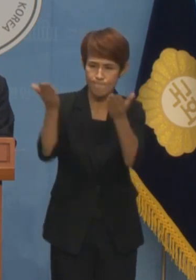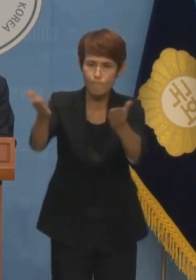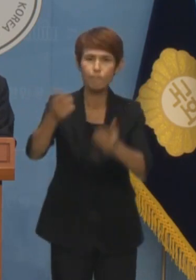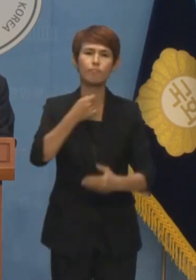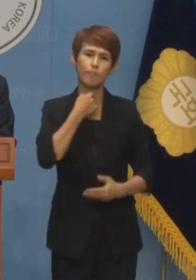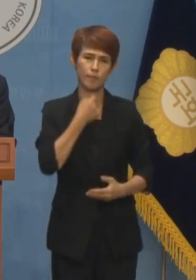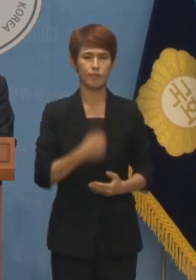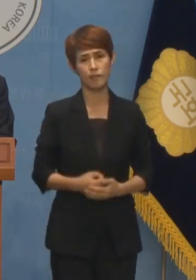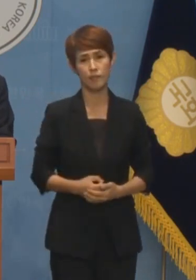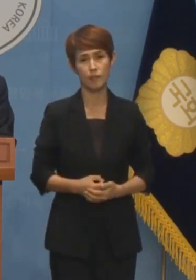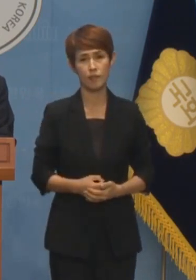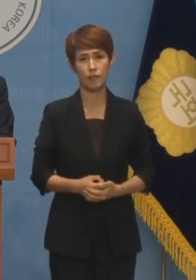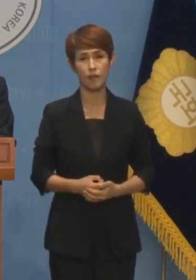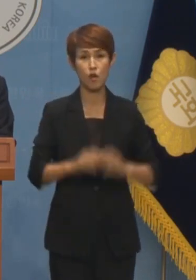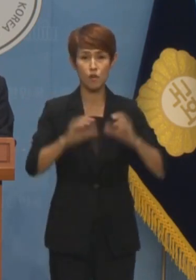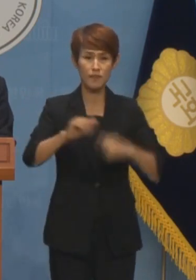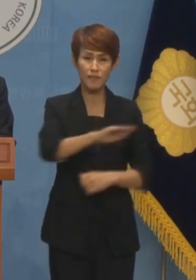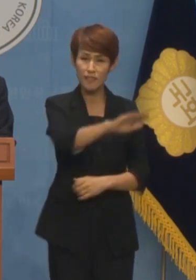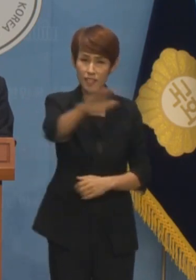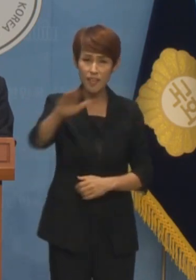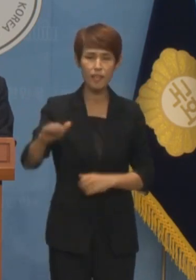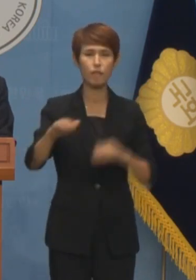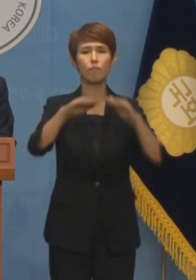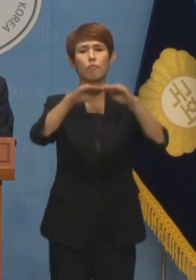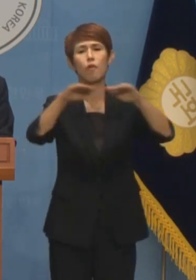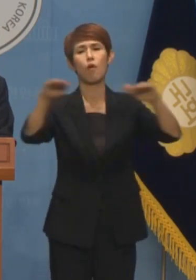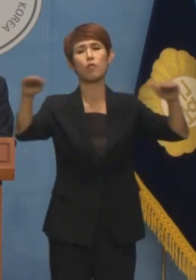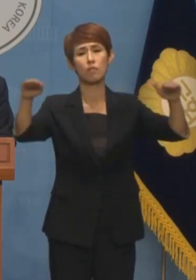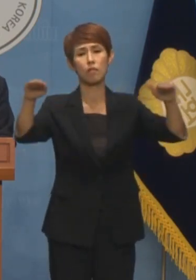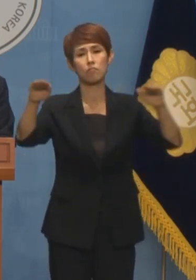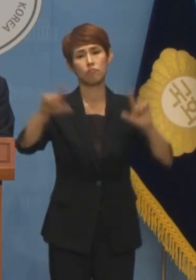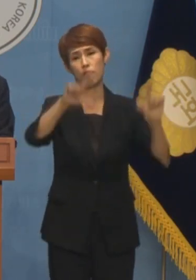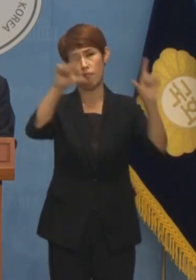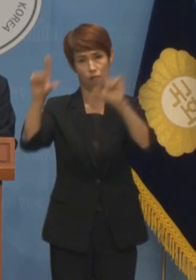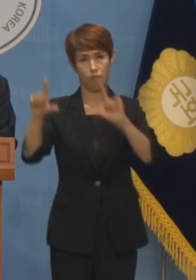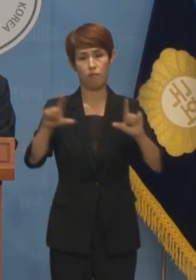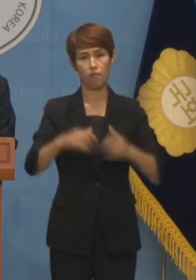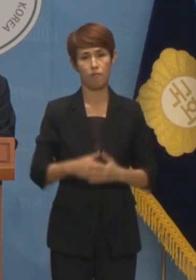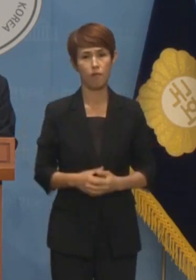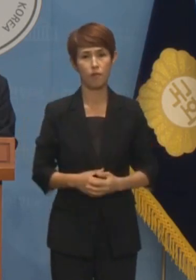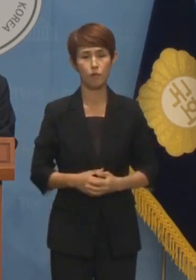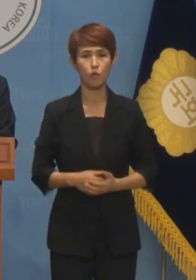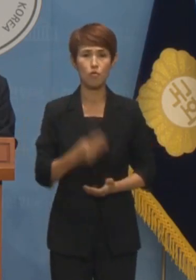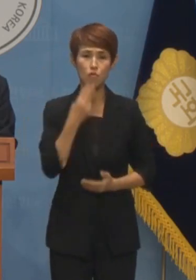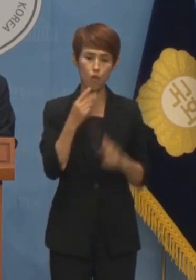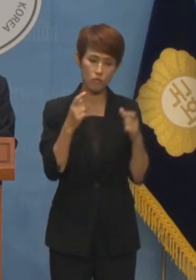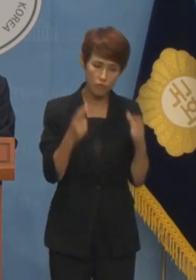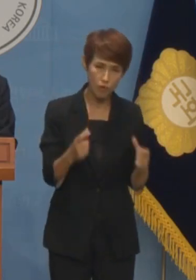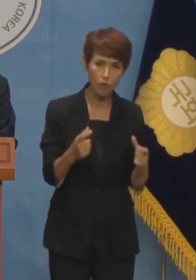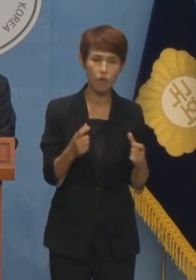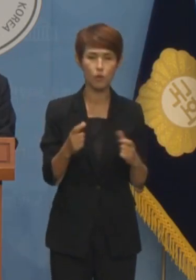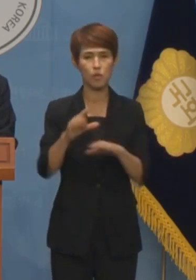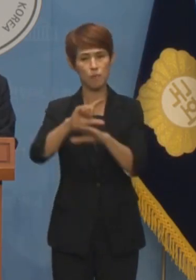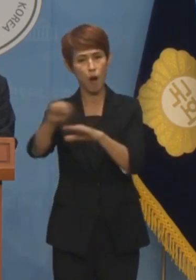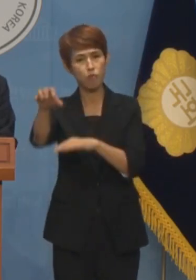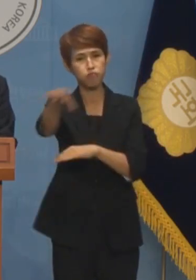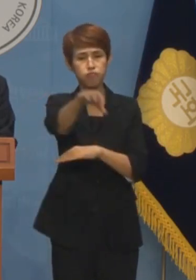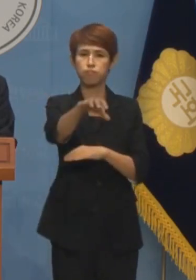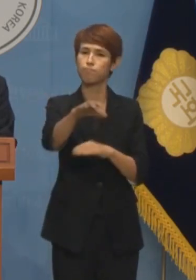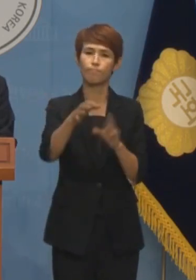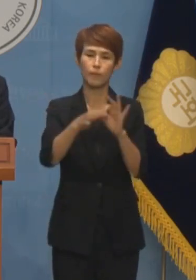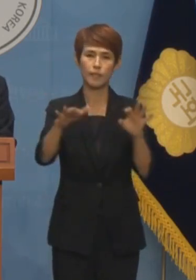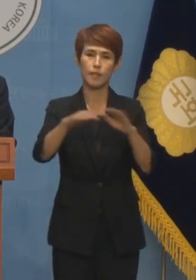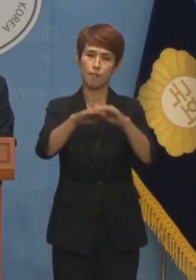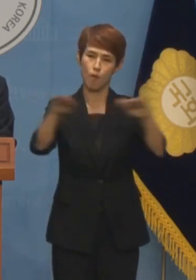싶습니다. 모든 국민이 평등하고 동등한 위치에서 수도권에서나 지방에서나 평안한